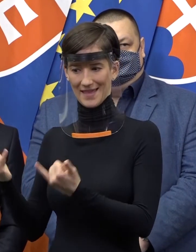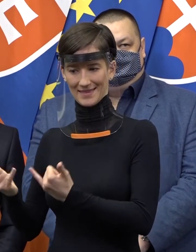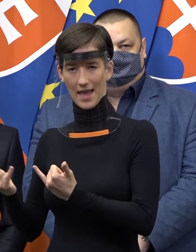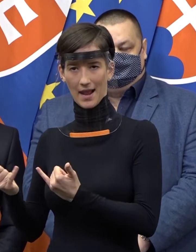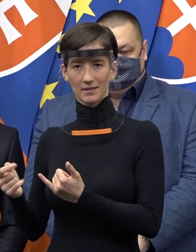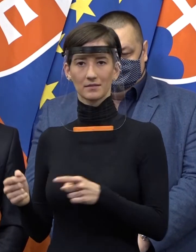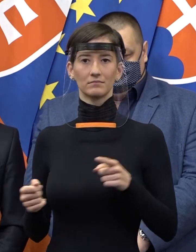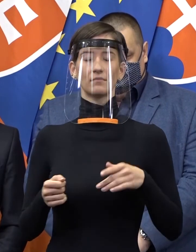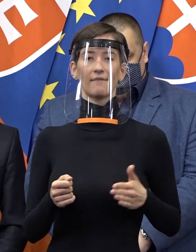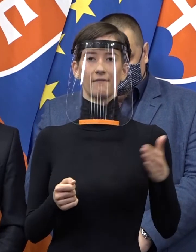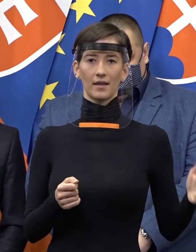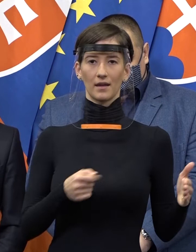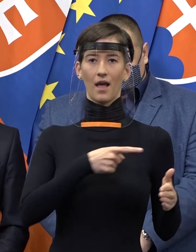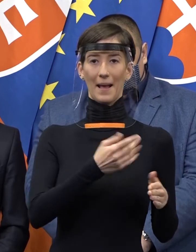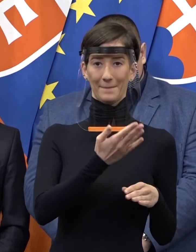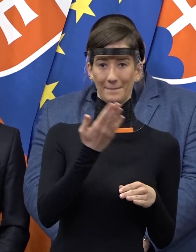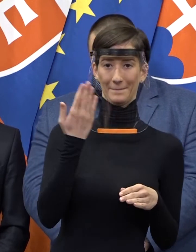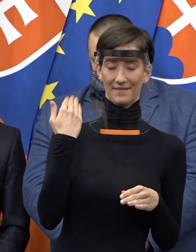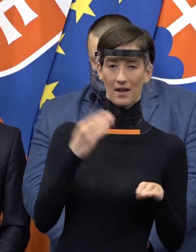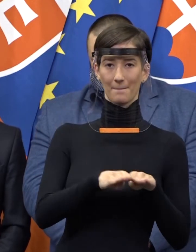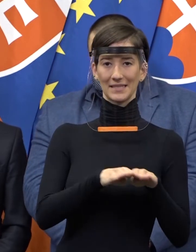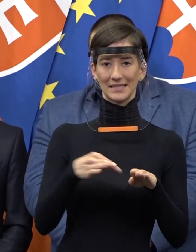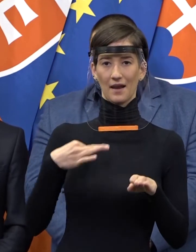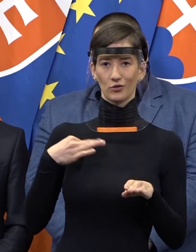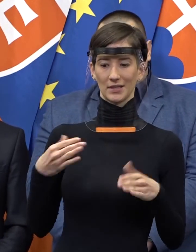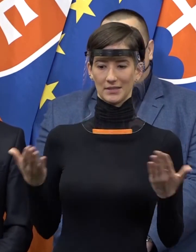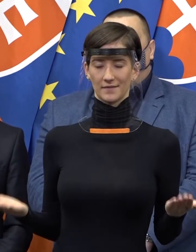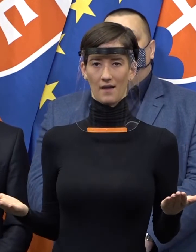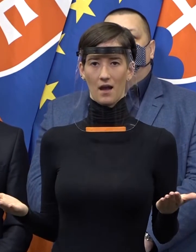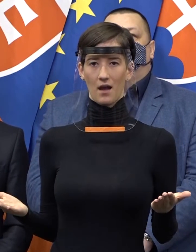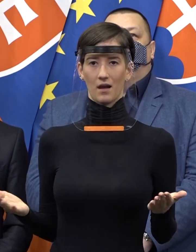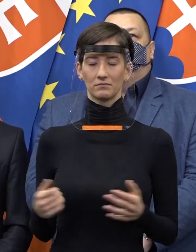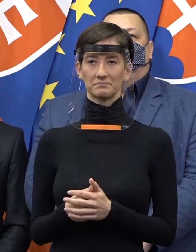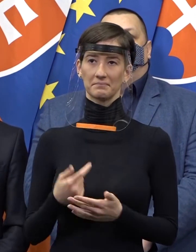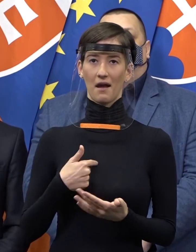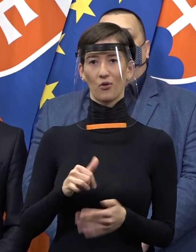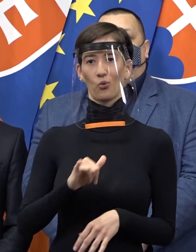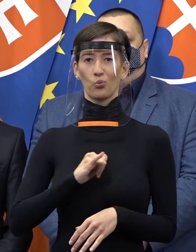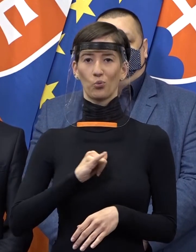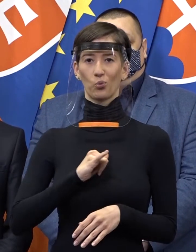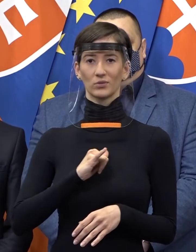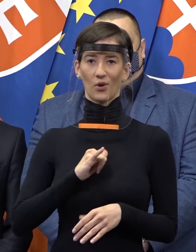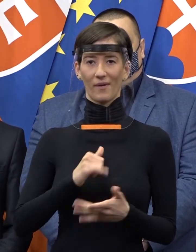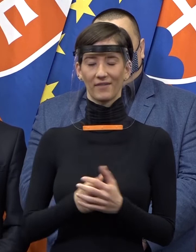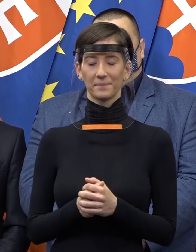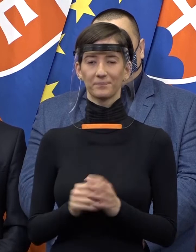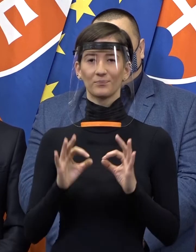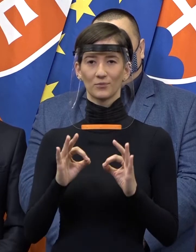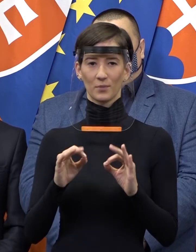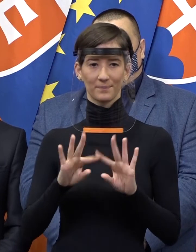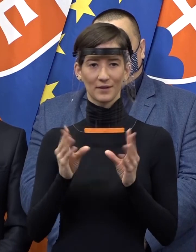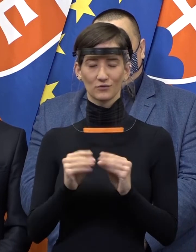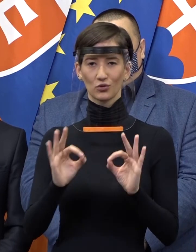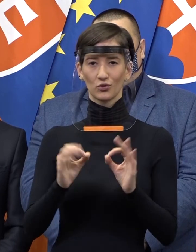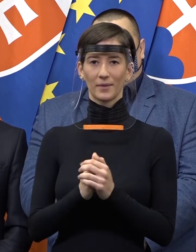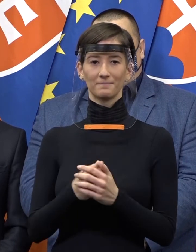strany na tom rokovaní vedľa mňa sedela bývalá ministerka zdravotníctva, že celkom zaujímavo som sa tam medzi nimi cítil. Ďakujem veľmi pekne, všetko dobré.